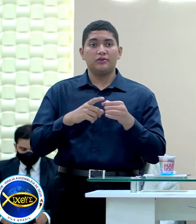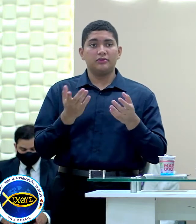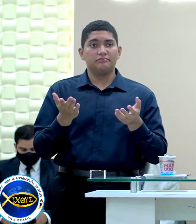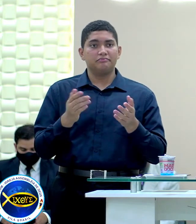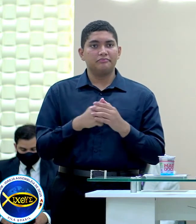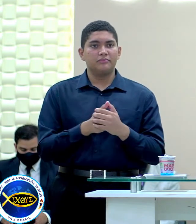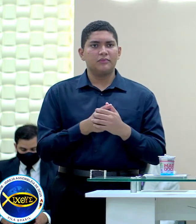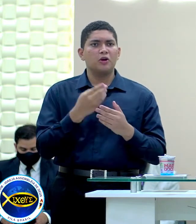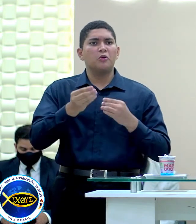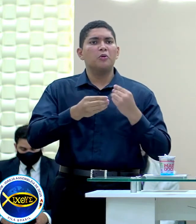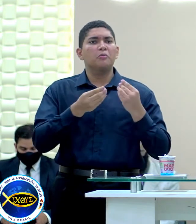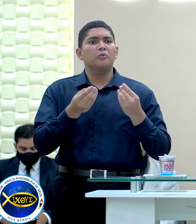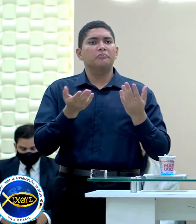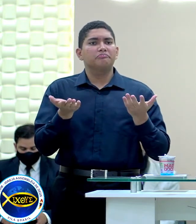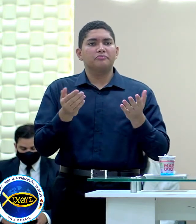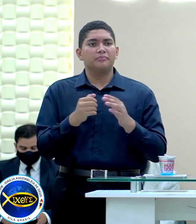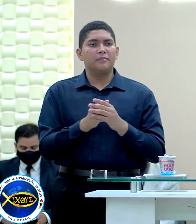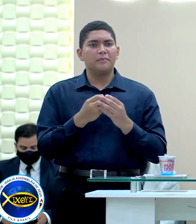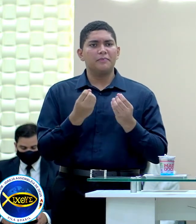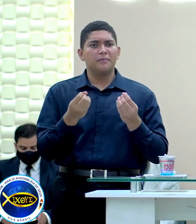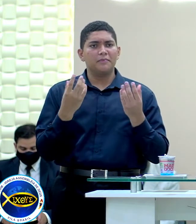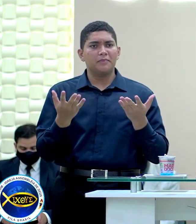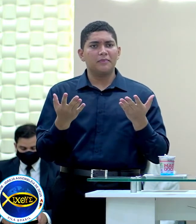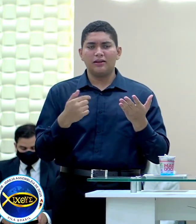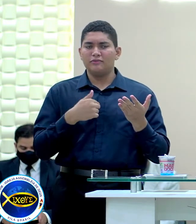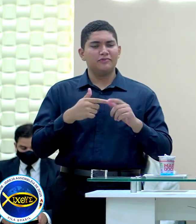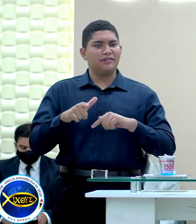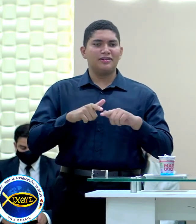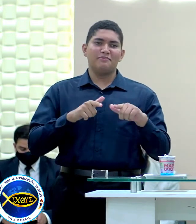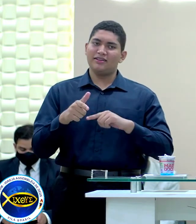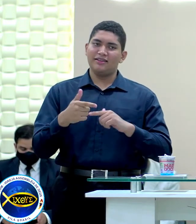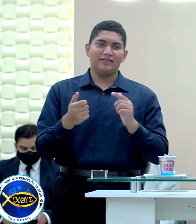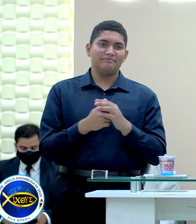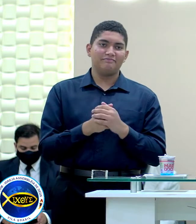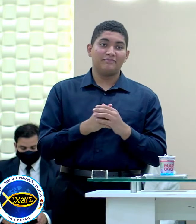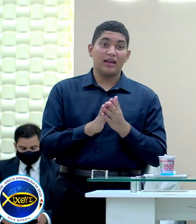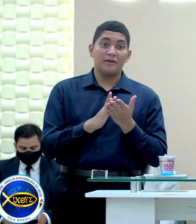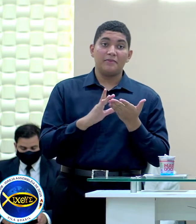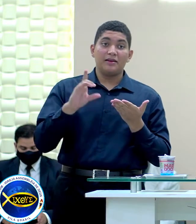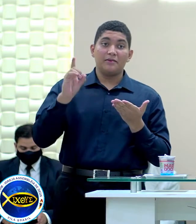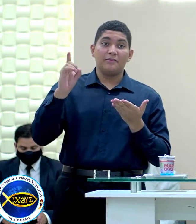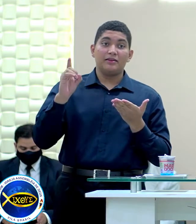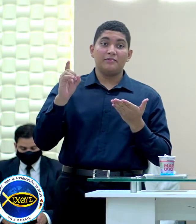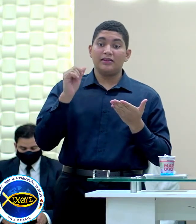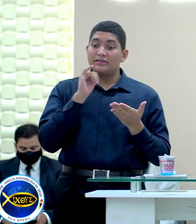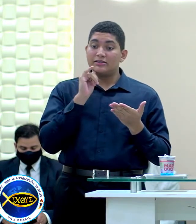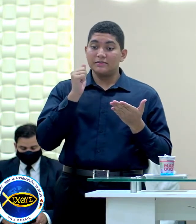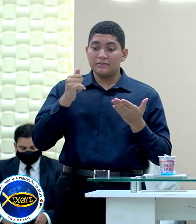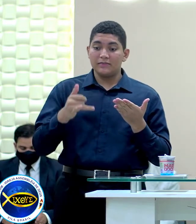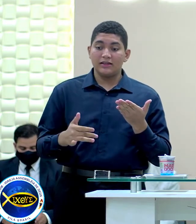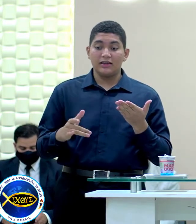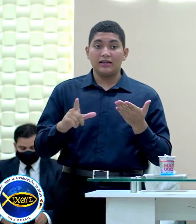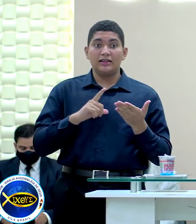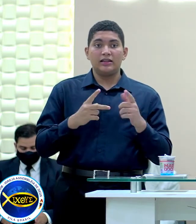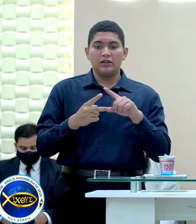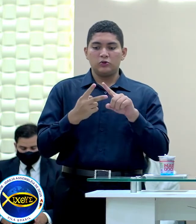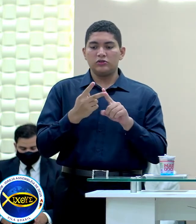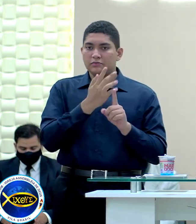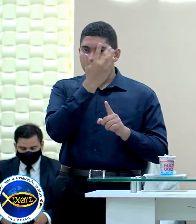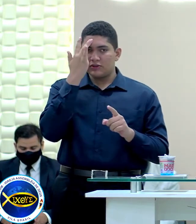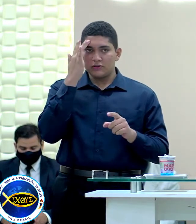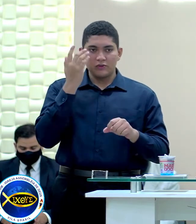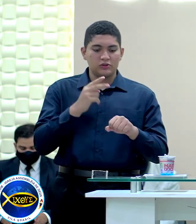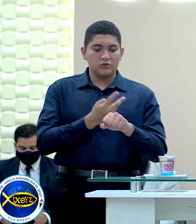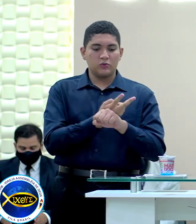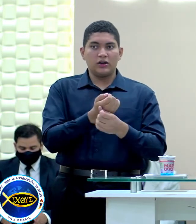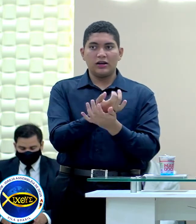Como é que fica? Então, para que isso não aconteça, eu não vou trabalhar. A minha Bíblia diz, estarão 2 no campo, um será tomado.